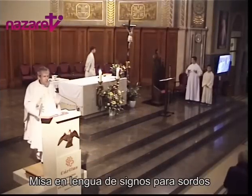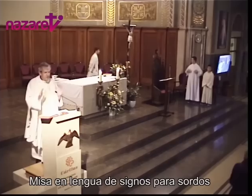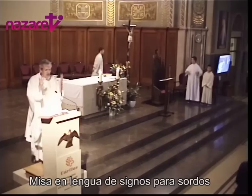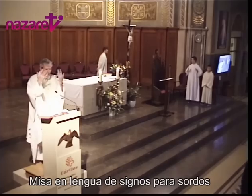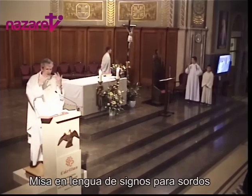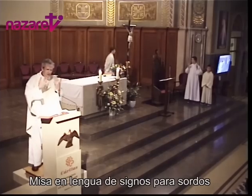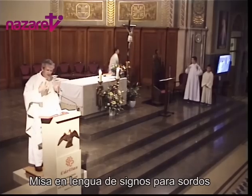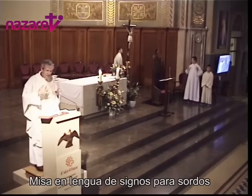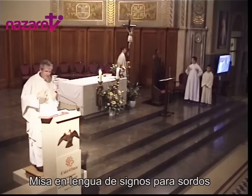¡Aleluya!